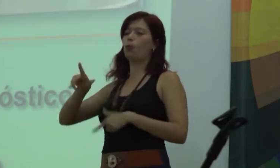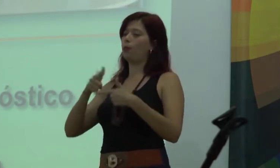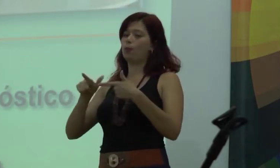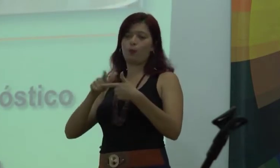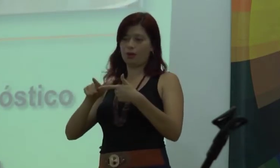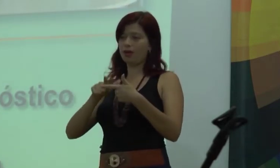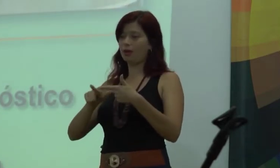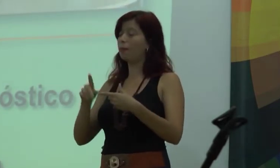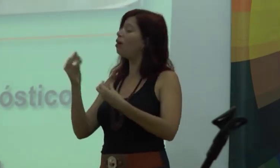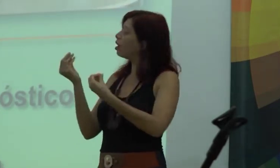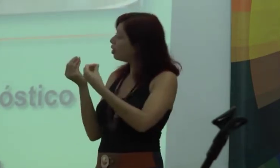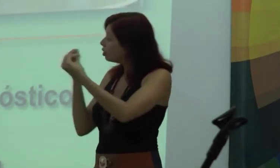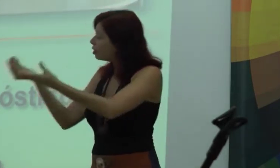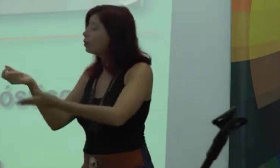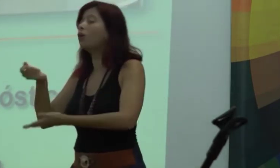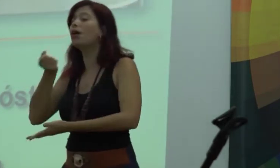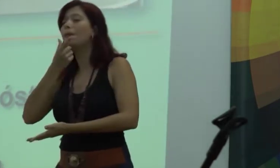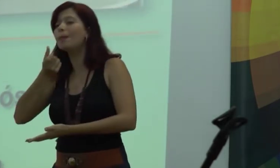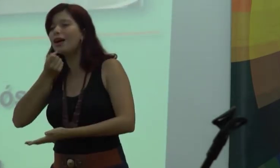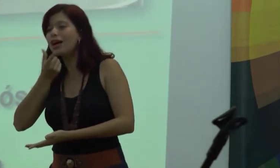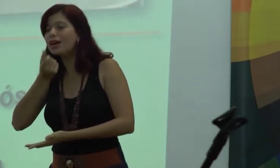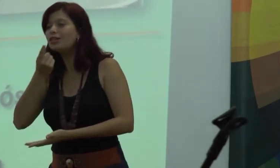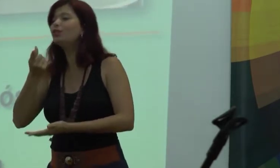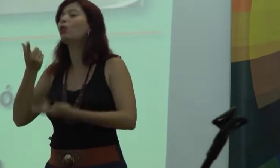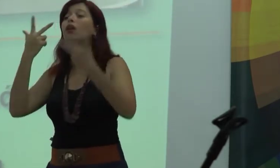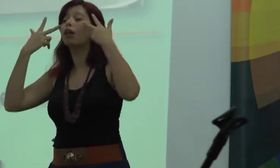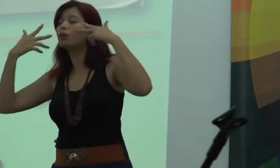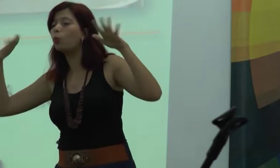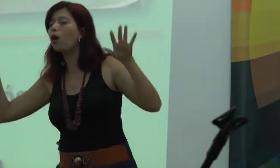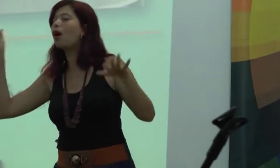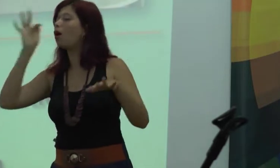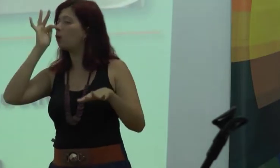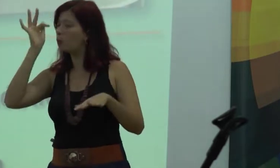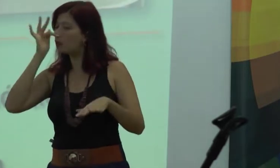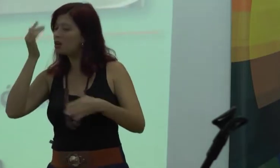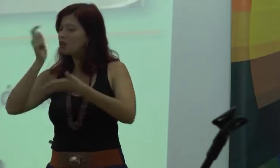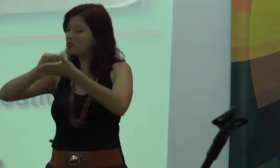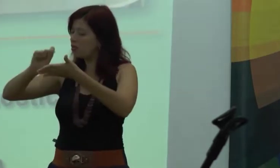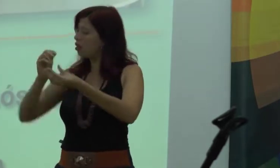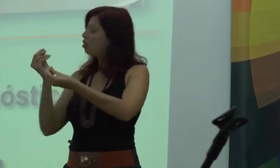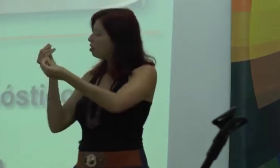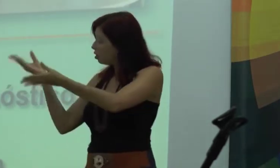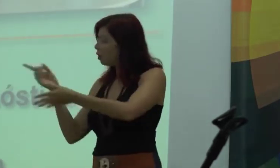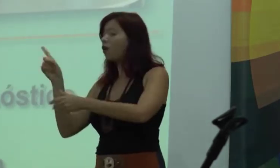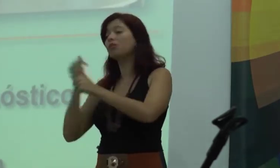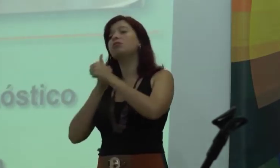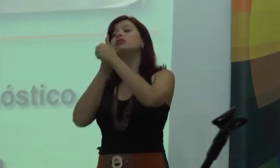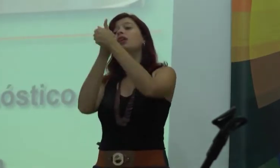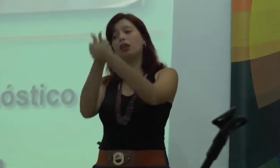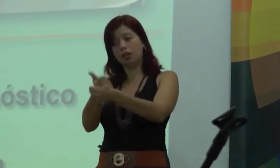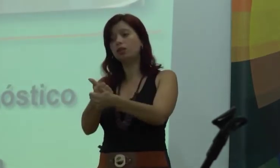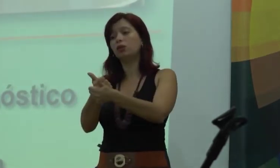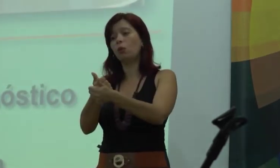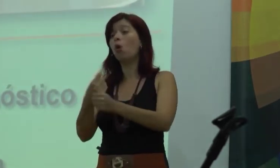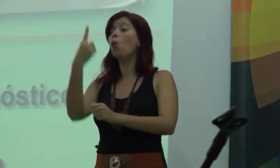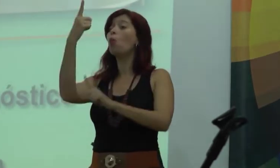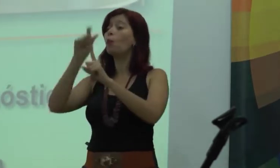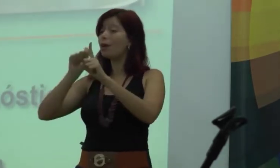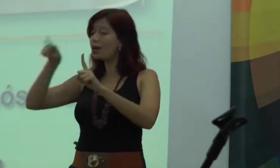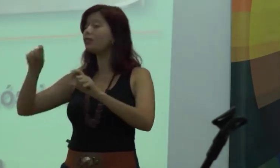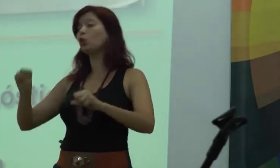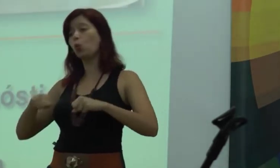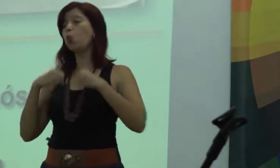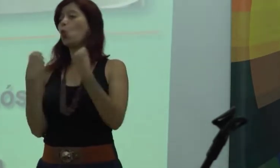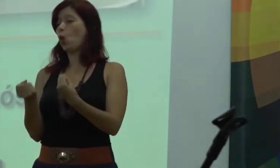tratar e que esse problema ia ser sanado. Deu então, receitou alguns remédios, né?